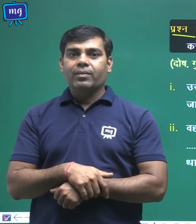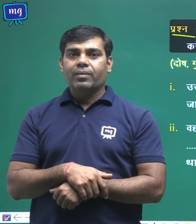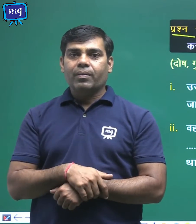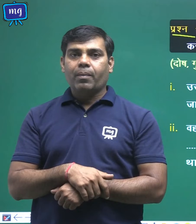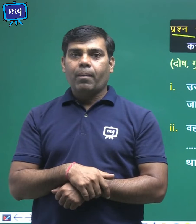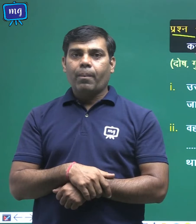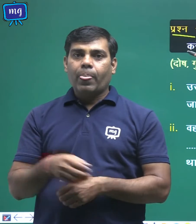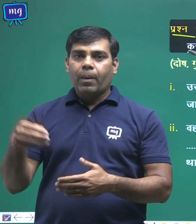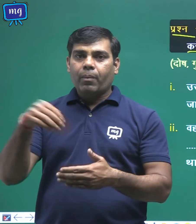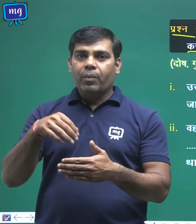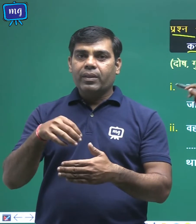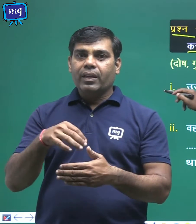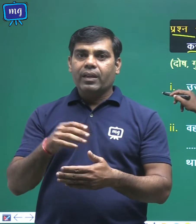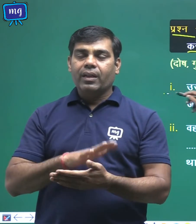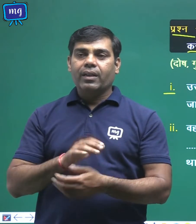पूर्ति करें।